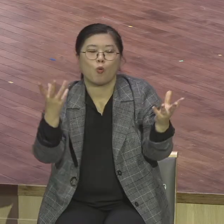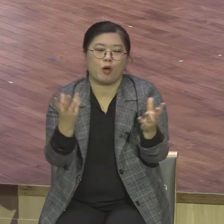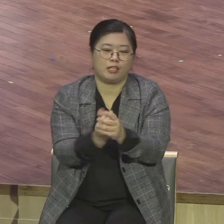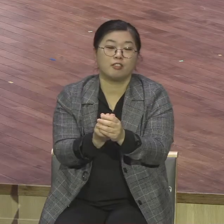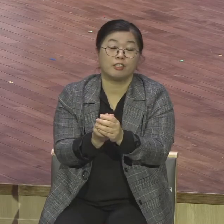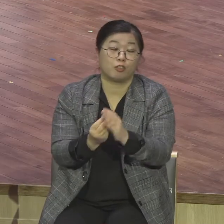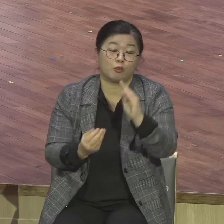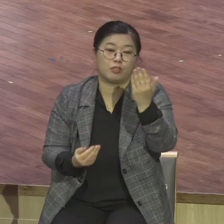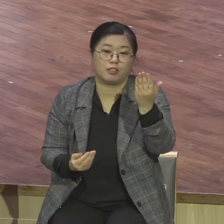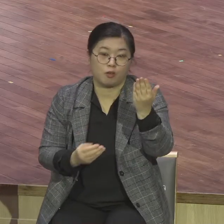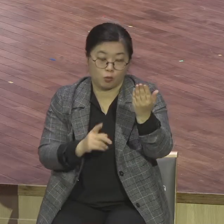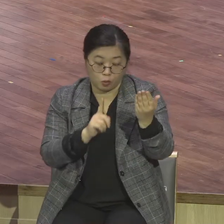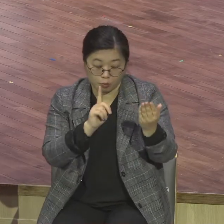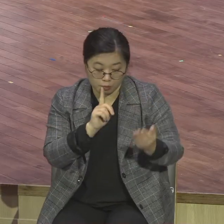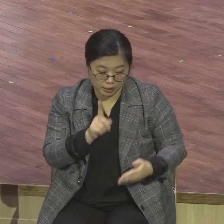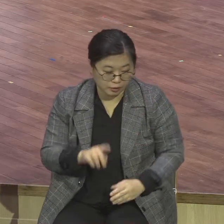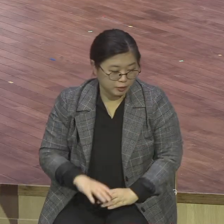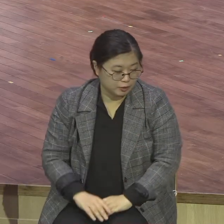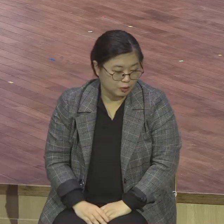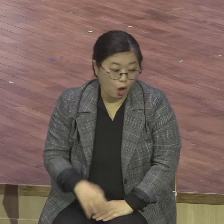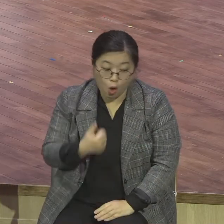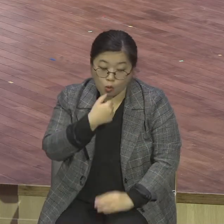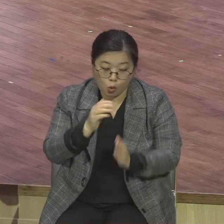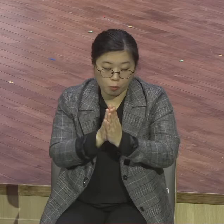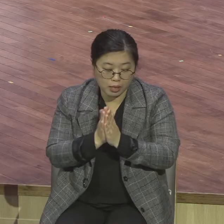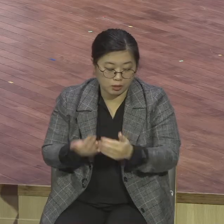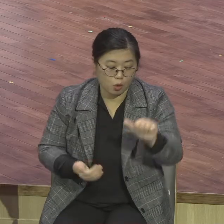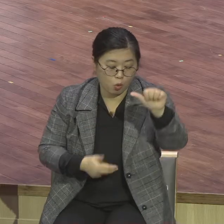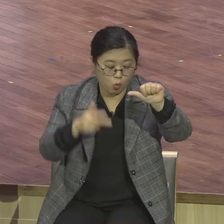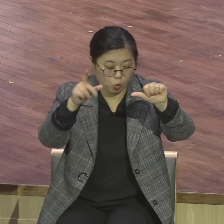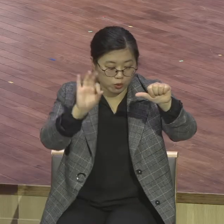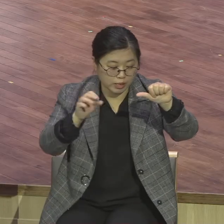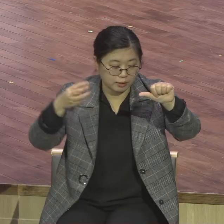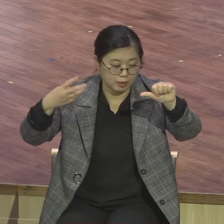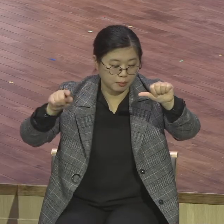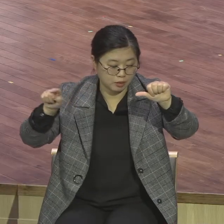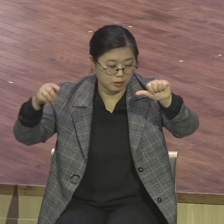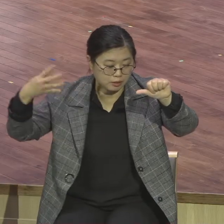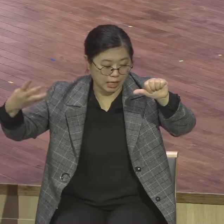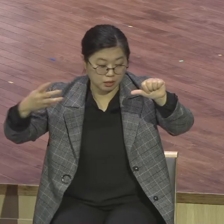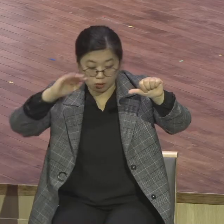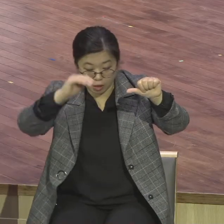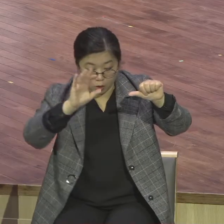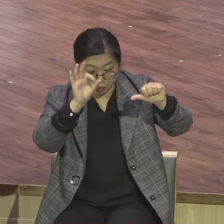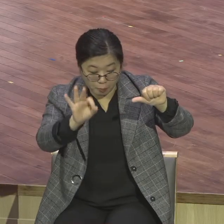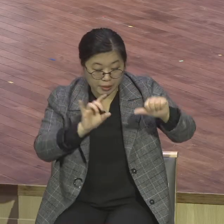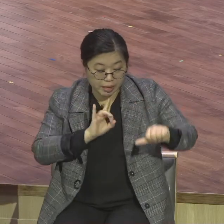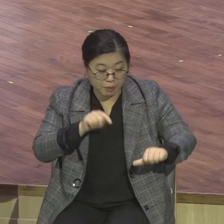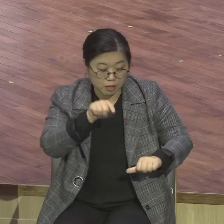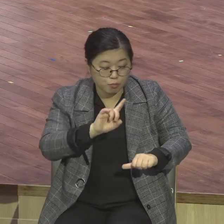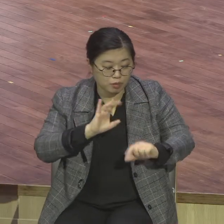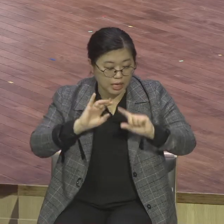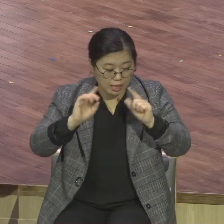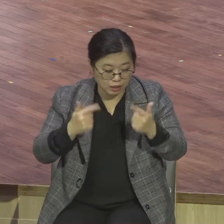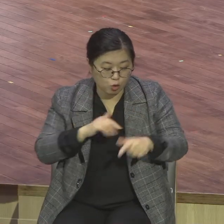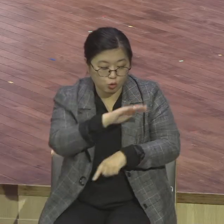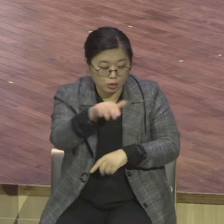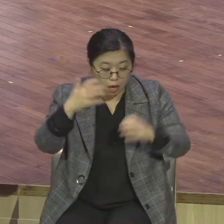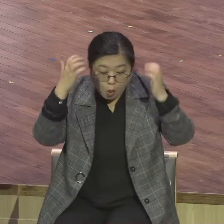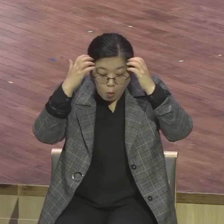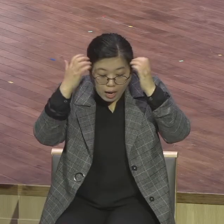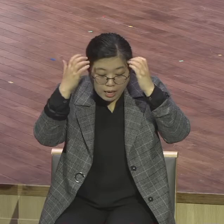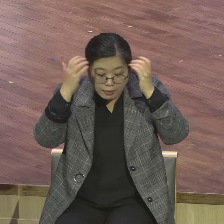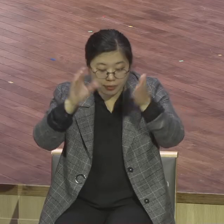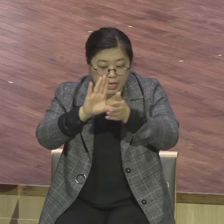사도 바울도 로마서 5장 3절로 4절에 동일하게 강조합니다. 다만 이뿐만 아니라 우리가